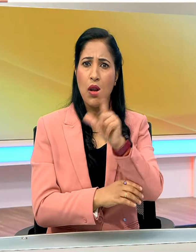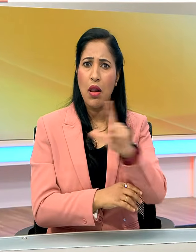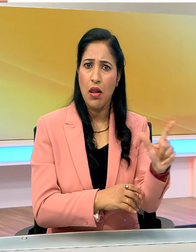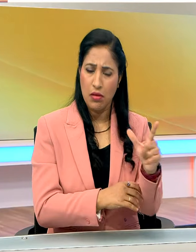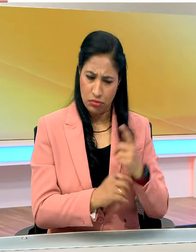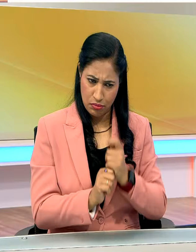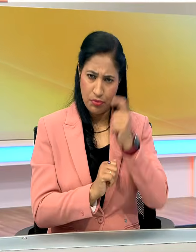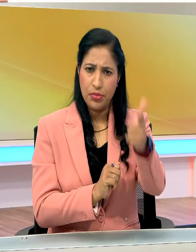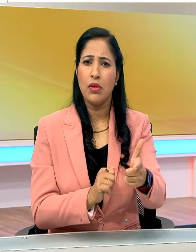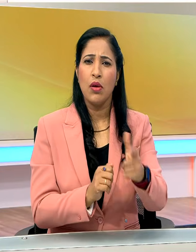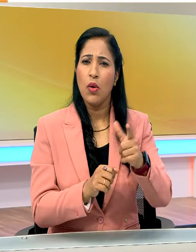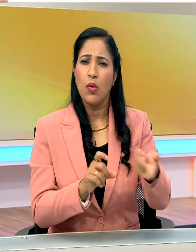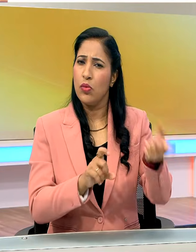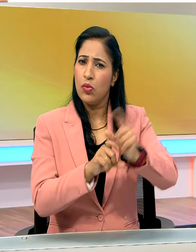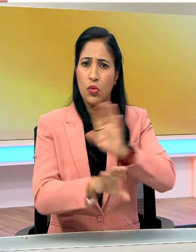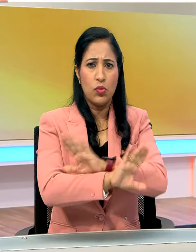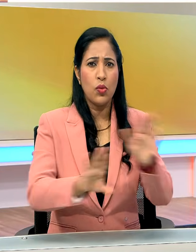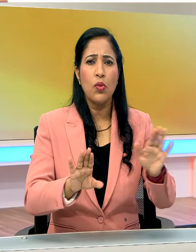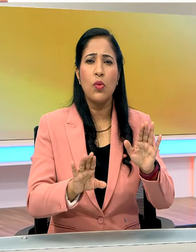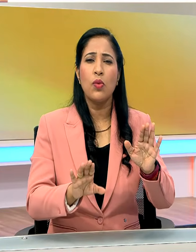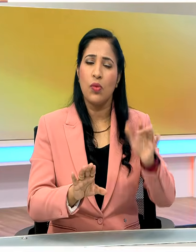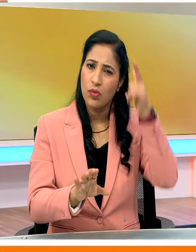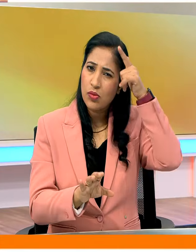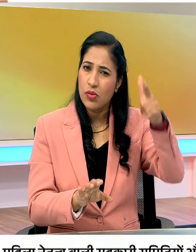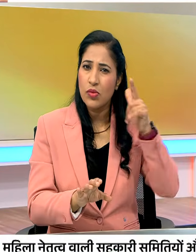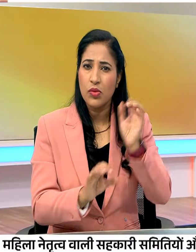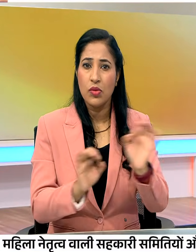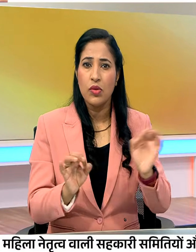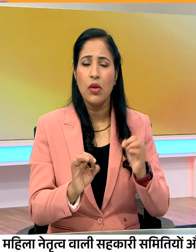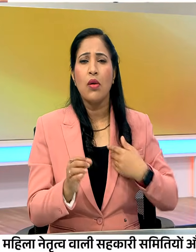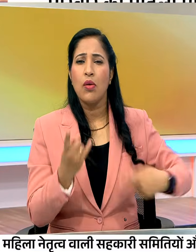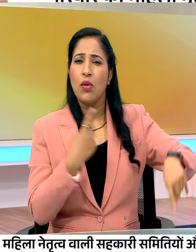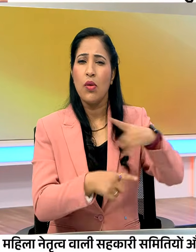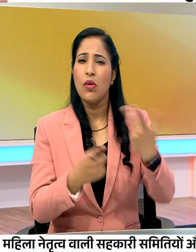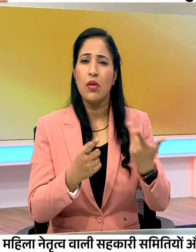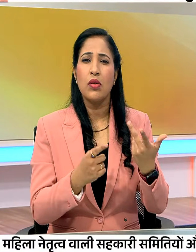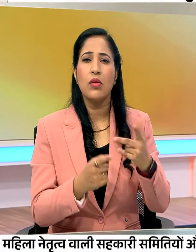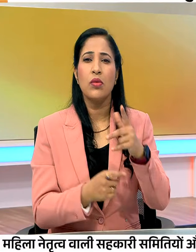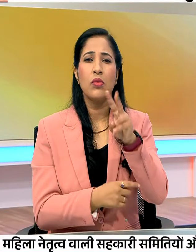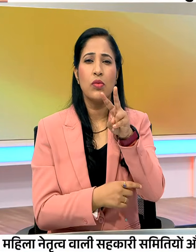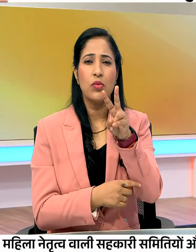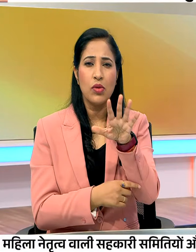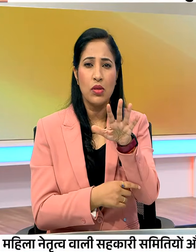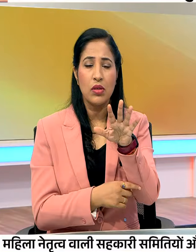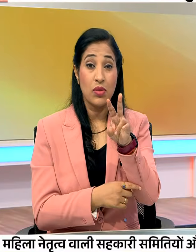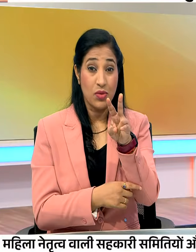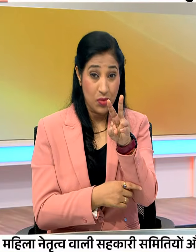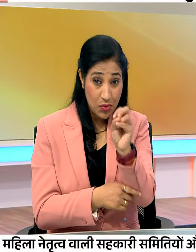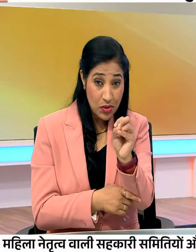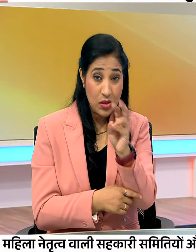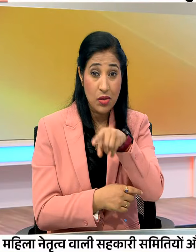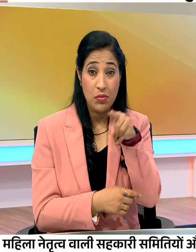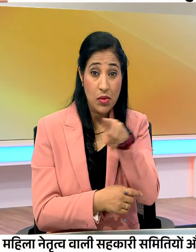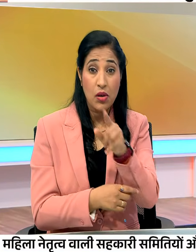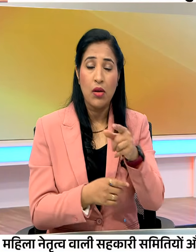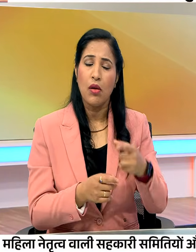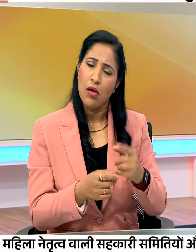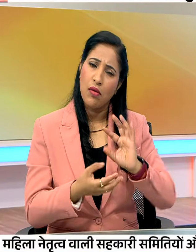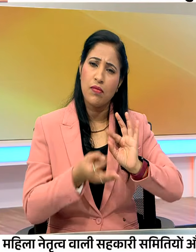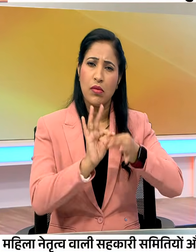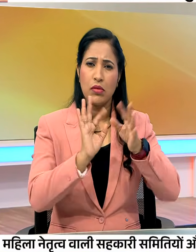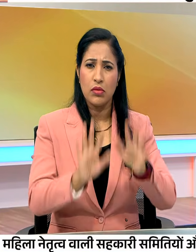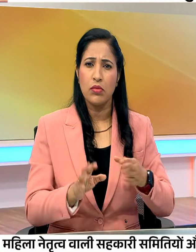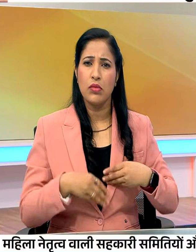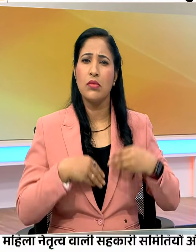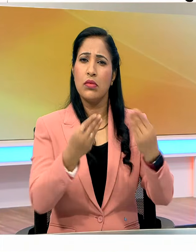provided, and manufacturing units will be mandating that 20% of the procurement quota will go to